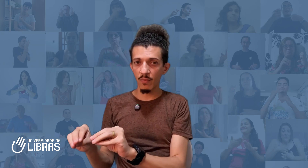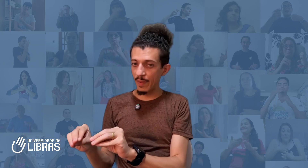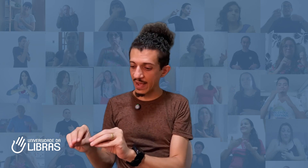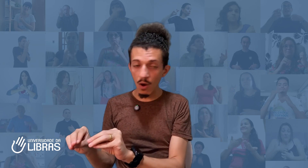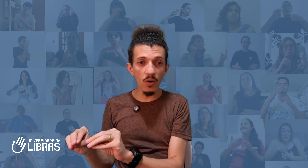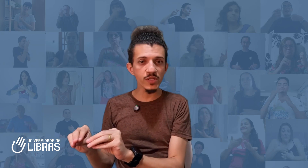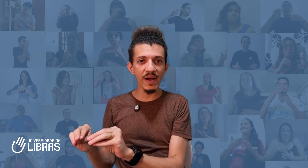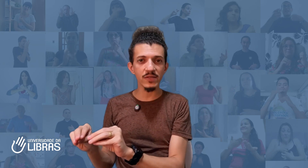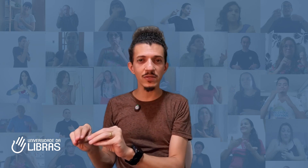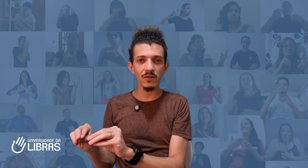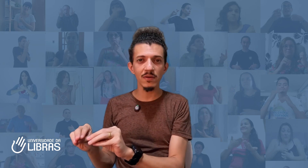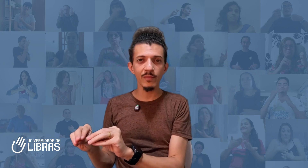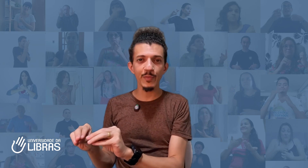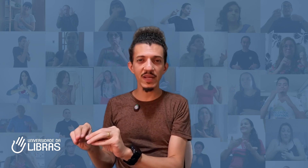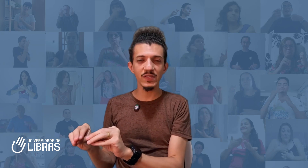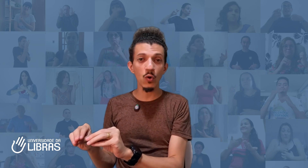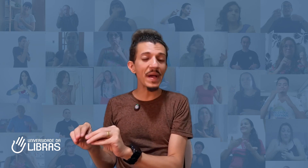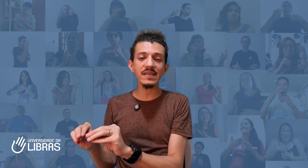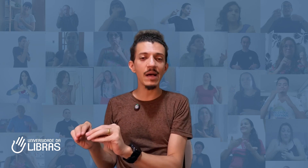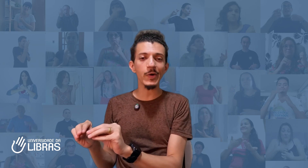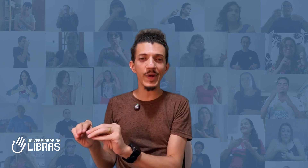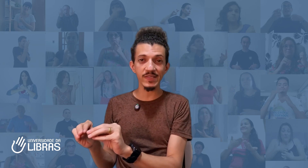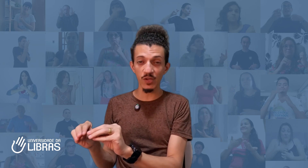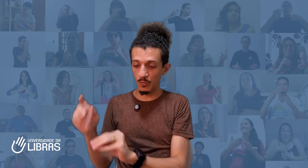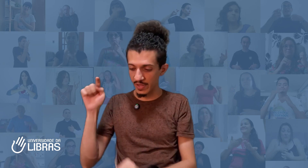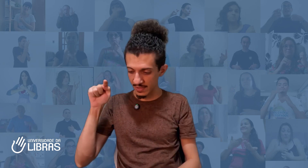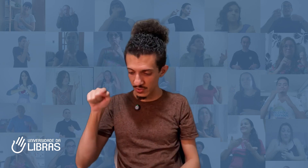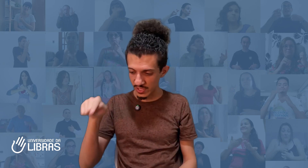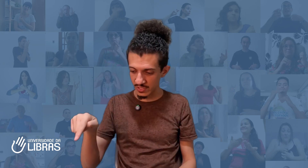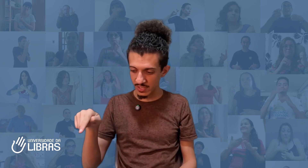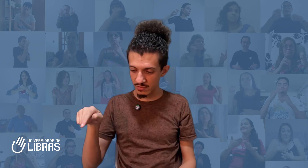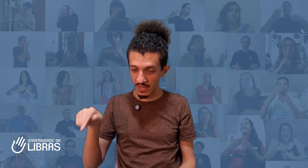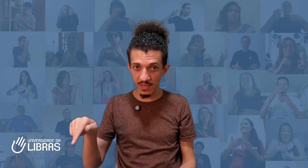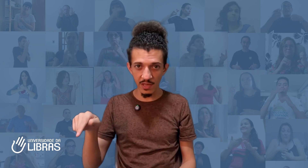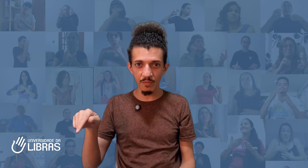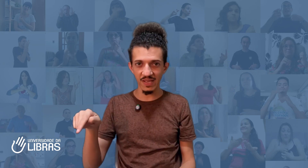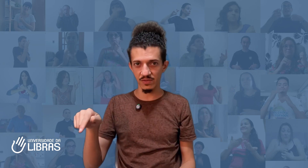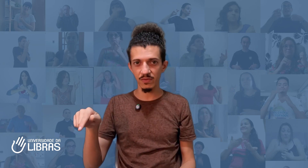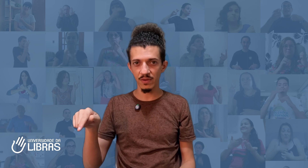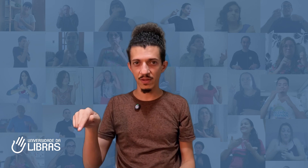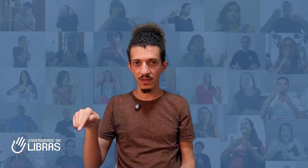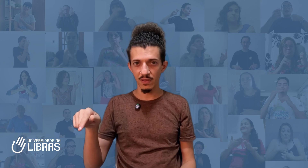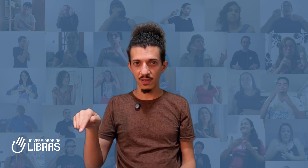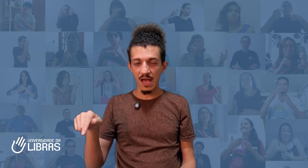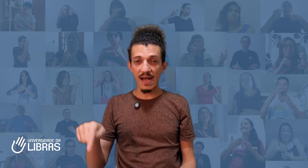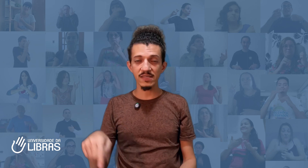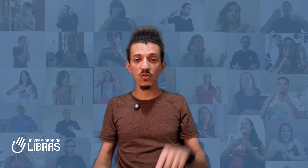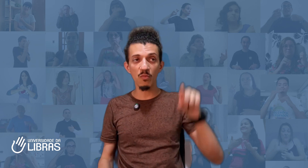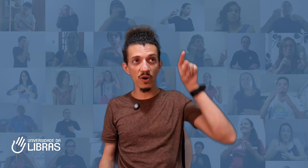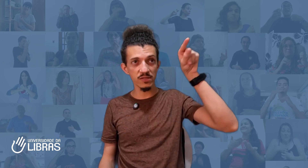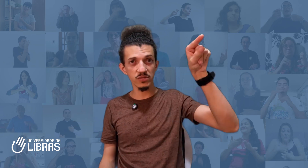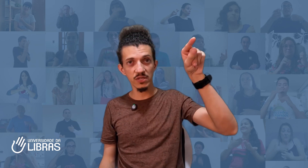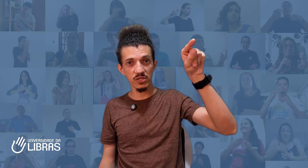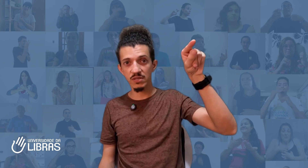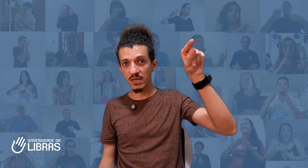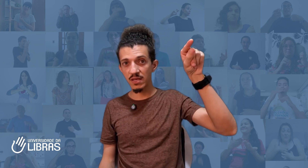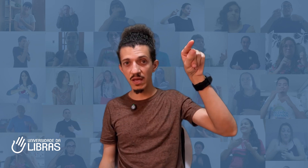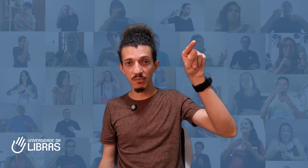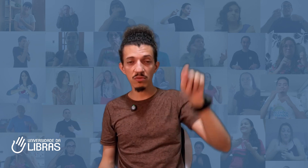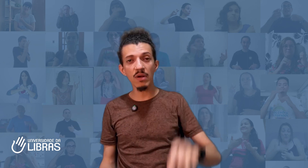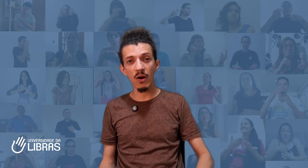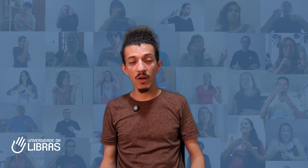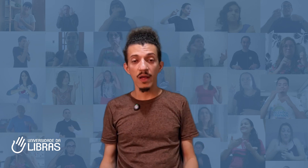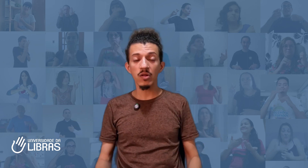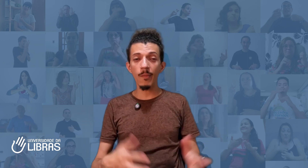cá. Para cá onde, Madison? Para o Brasil. Como é que você sabe que é o Brasil? Porque antes eu tinha dito que aqui era o Brasil. Assim como antes eu tinha dito que aqui